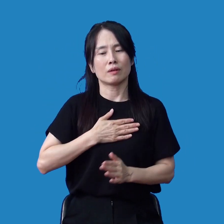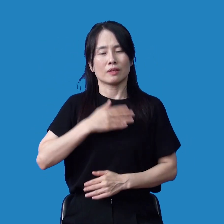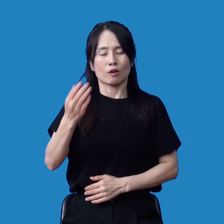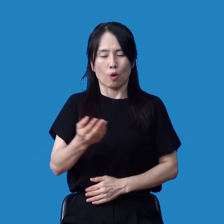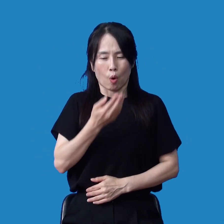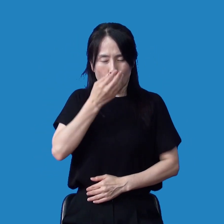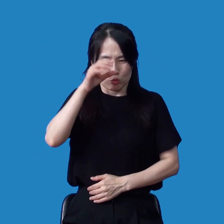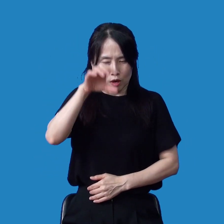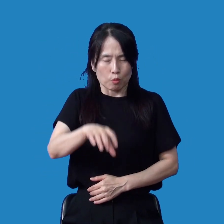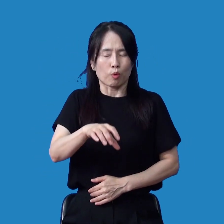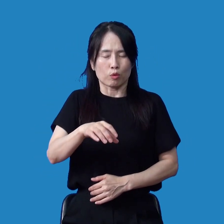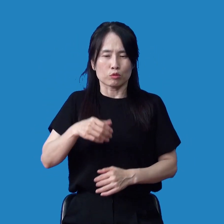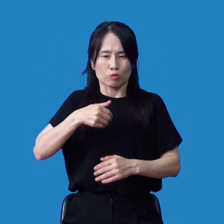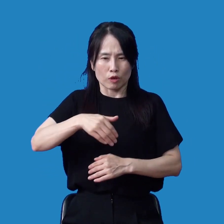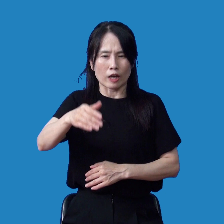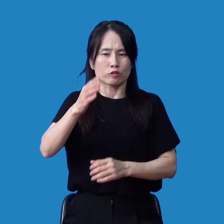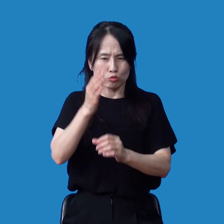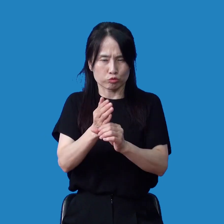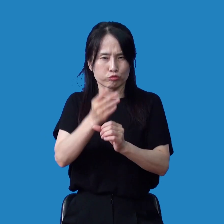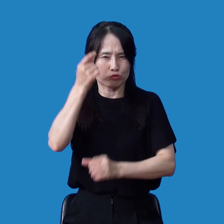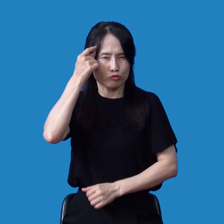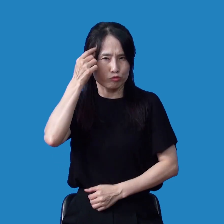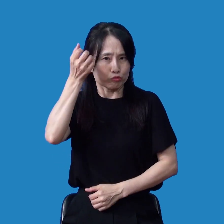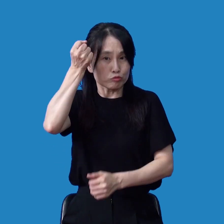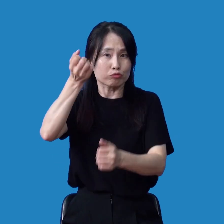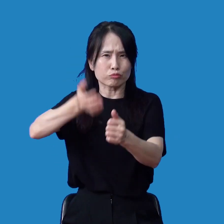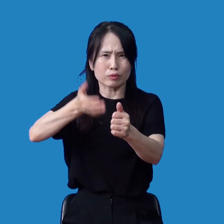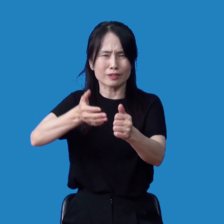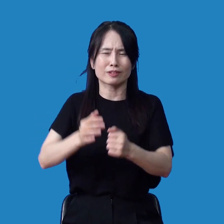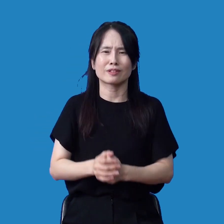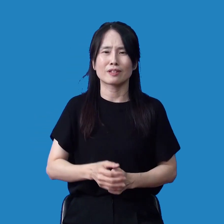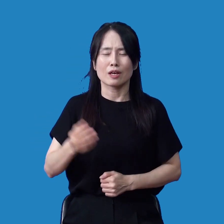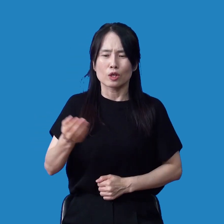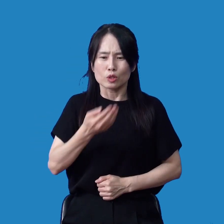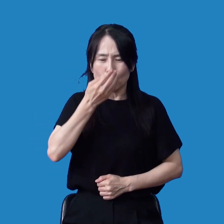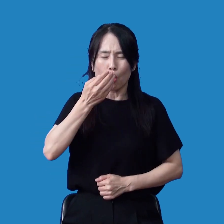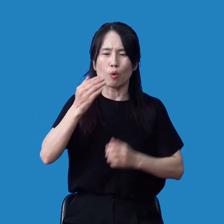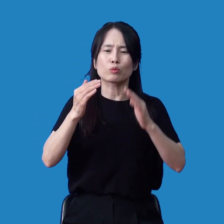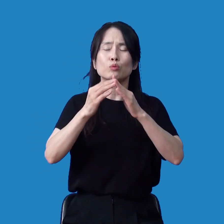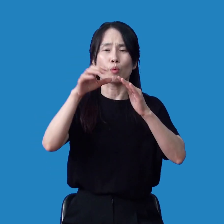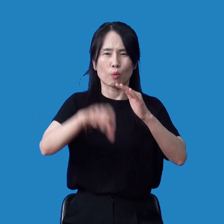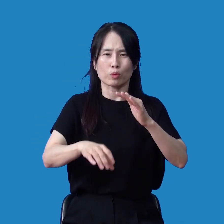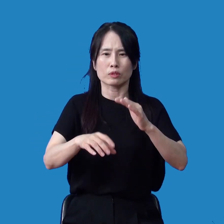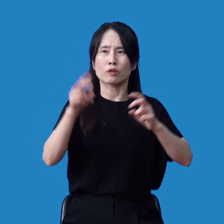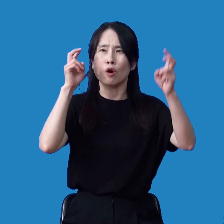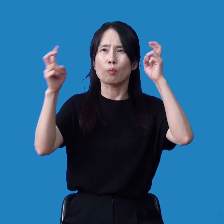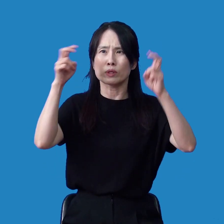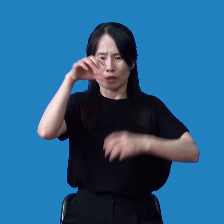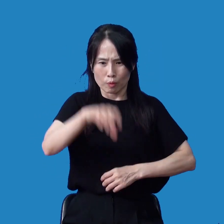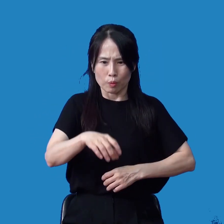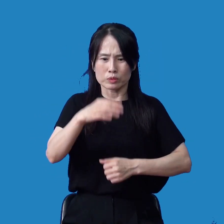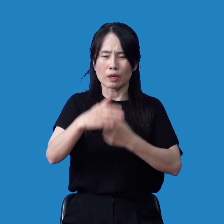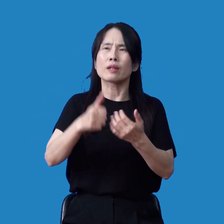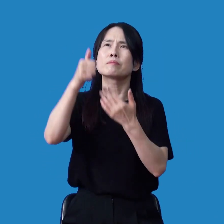생각하십시오. 그 성소에서 하나님께 올려드리는 예배처럼 그렇게 일을